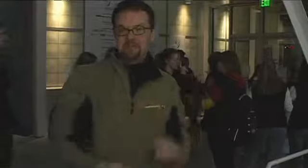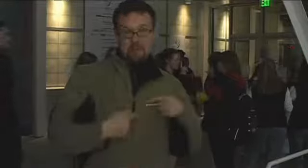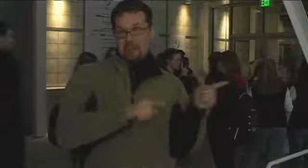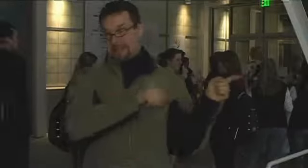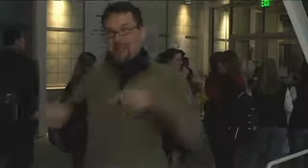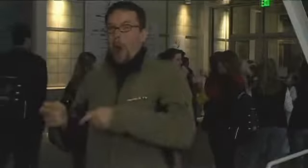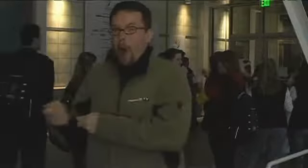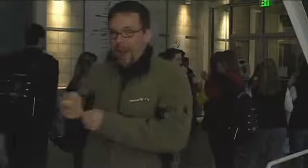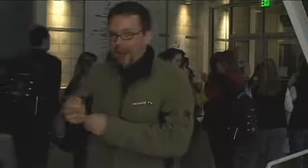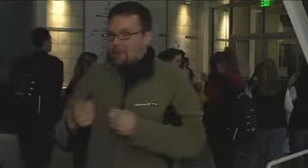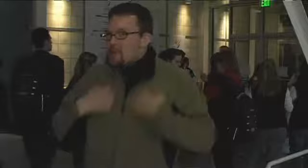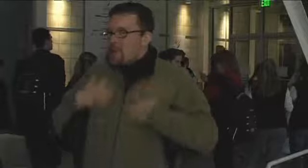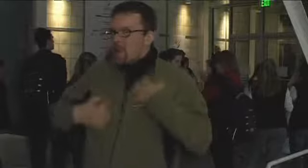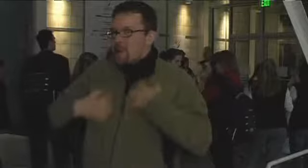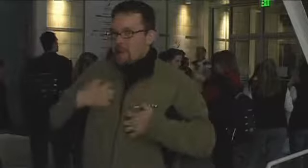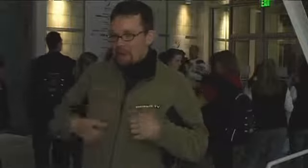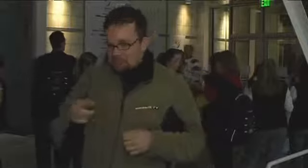Das war toll, die Schweiz hat geschlagen.